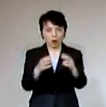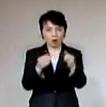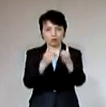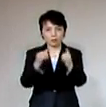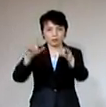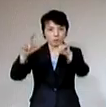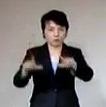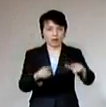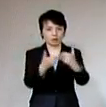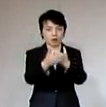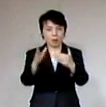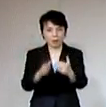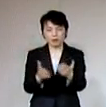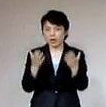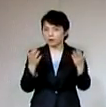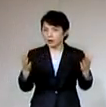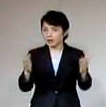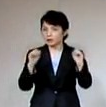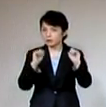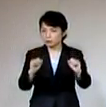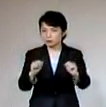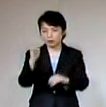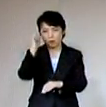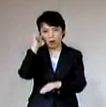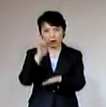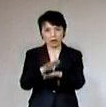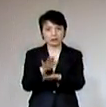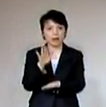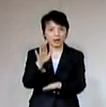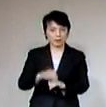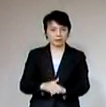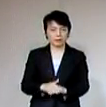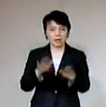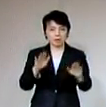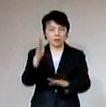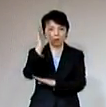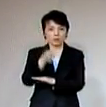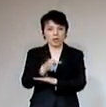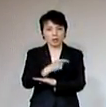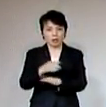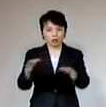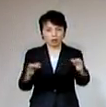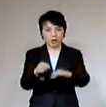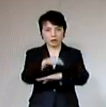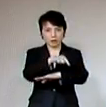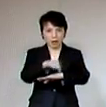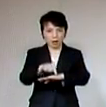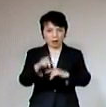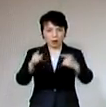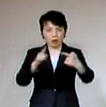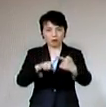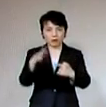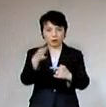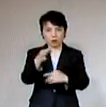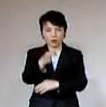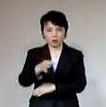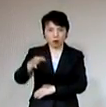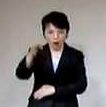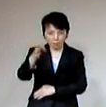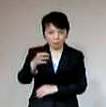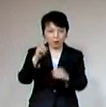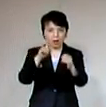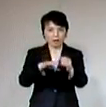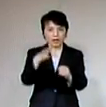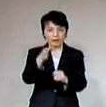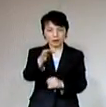暮らしを守り豊かにしようと考えていますが、現政権の経済政策は公共料金の引き上げや年